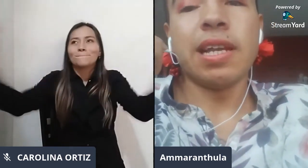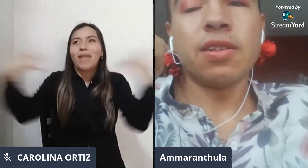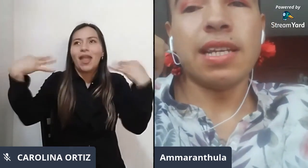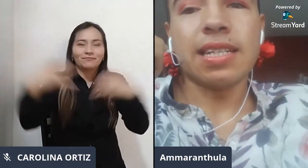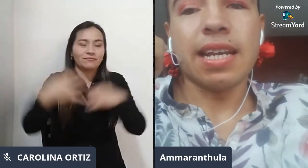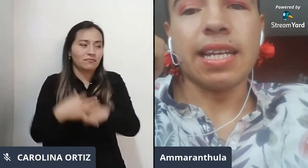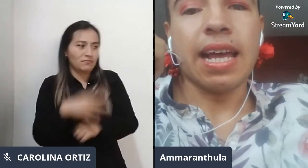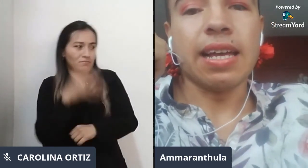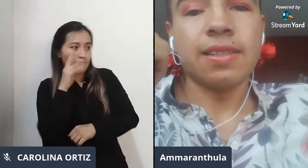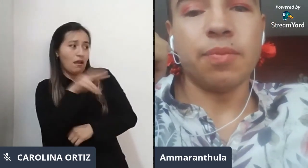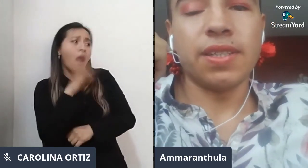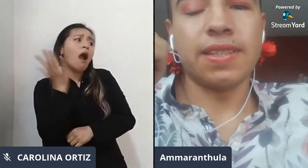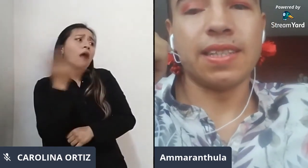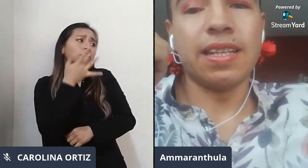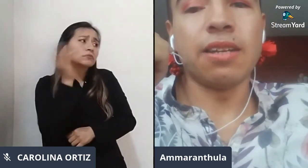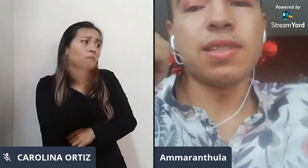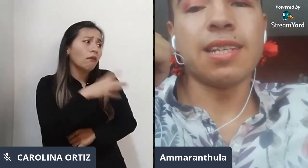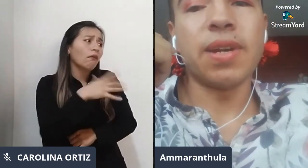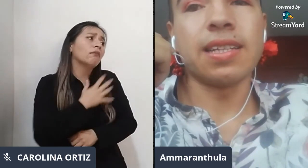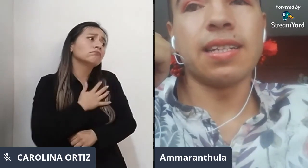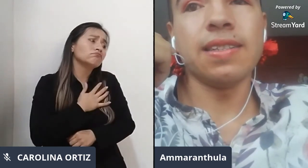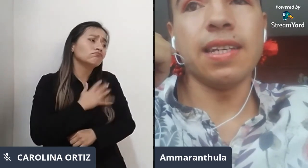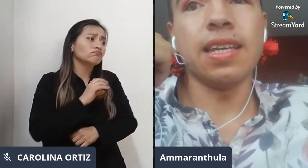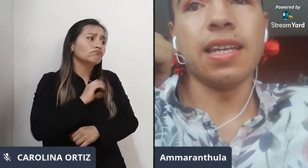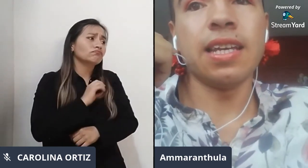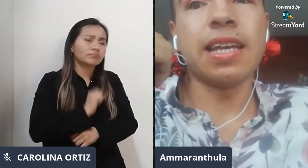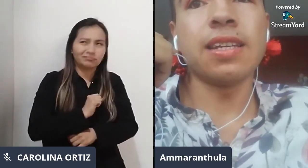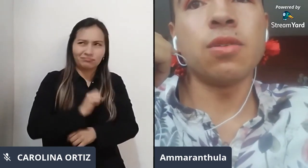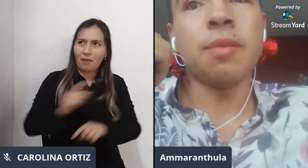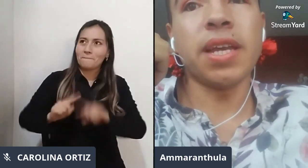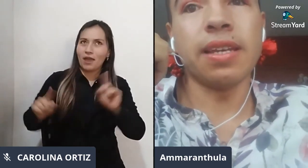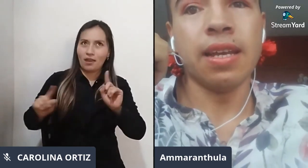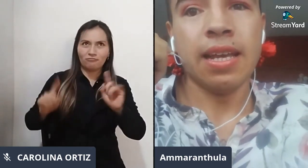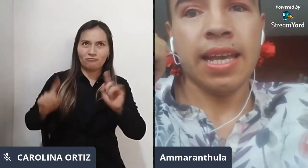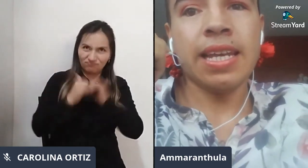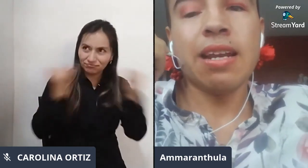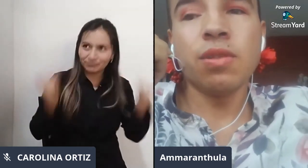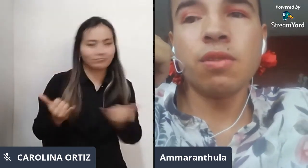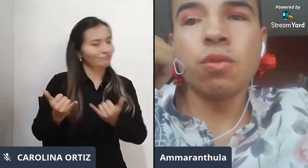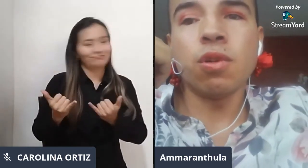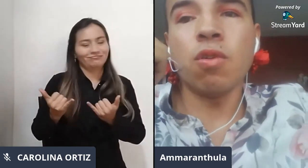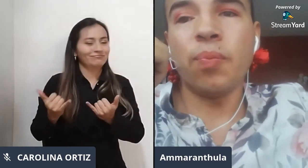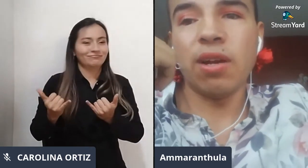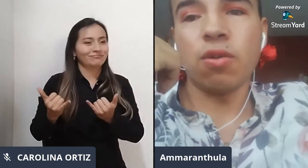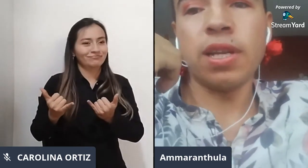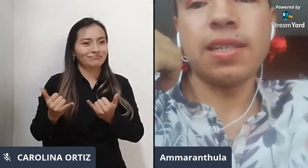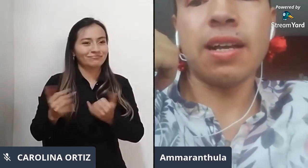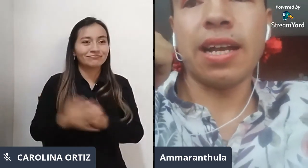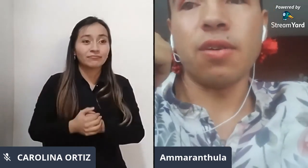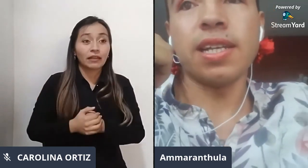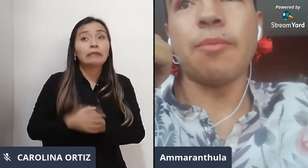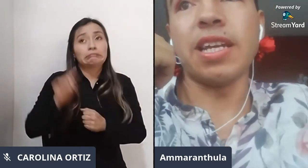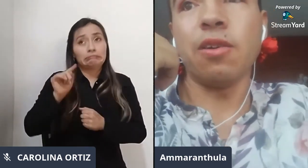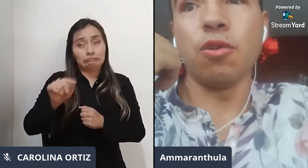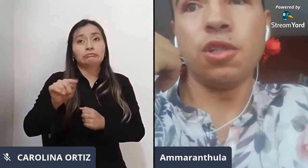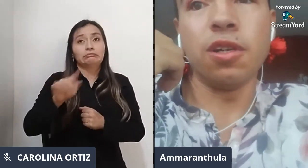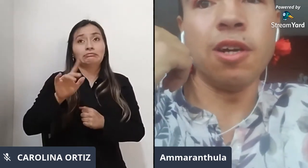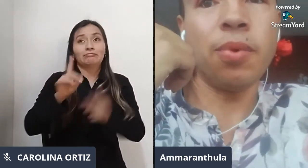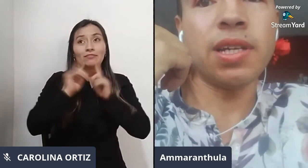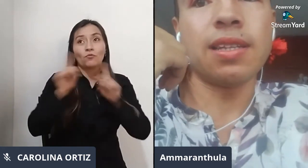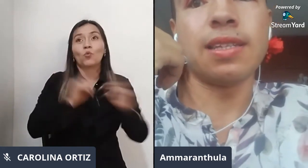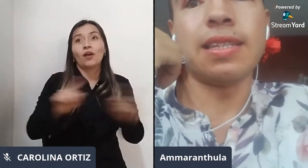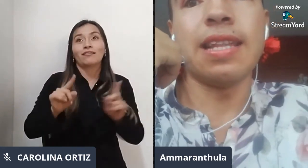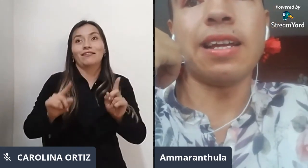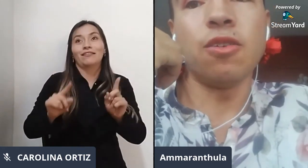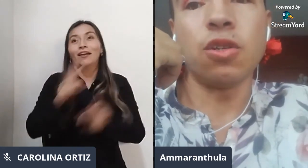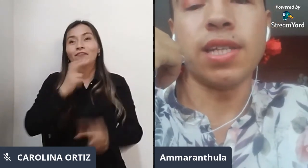está pues muy lejos de las realidades, pues, de nuestras prácticas y que eso también genera un discurso complejo con aquello que llaman inclusión,